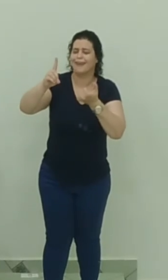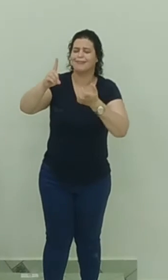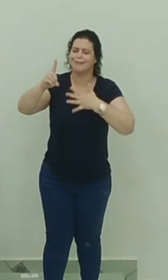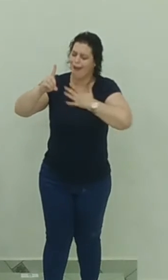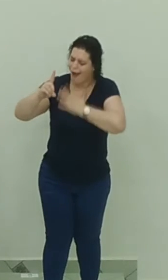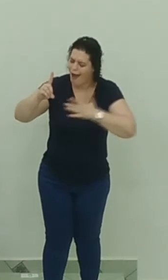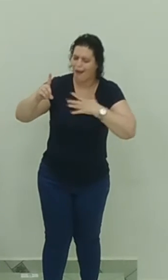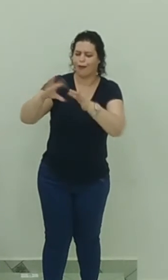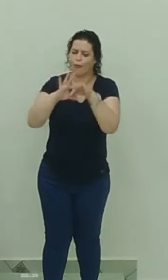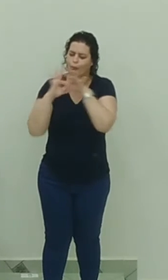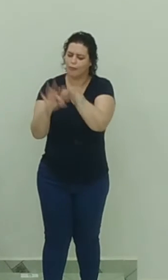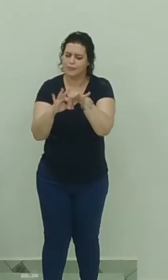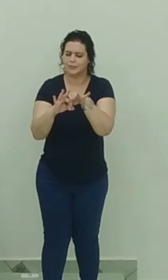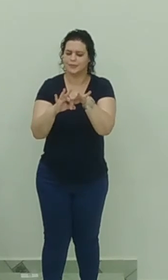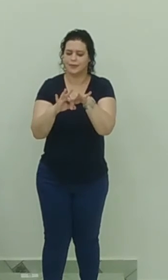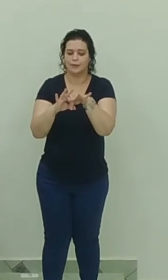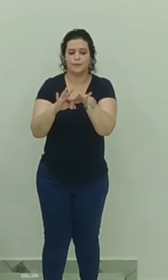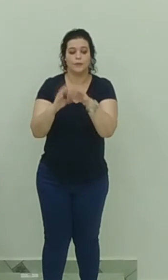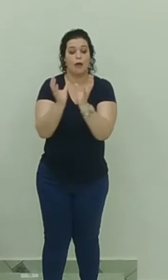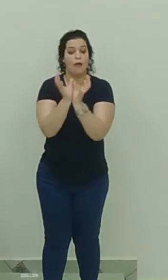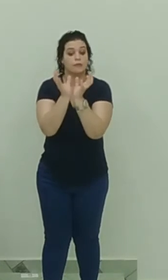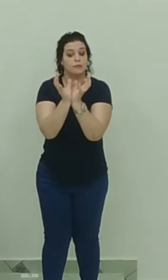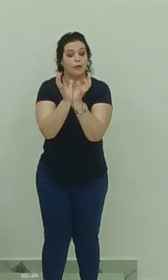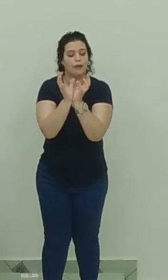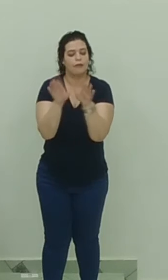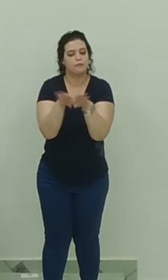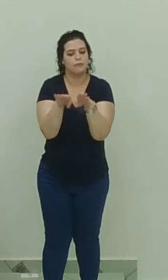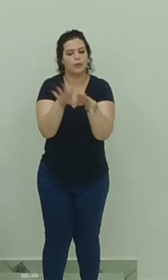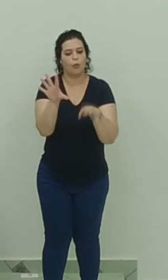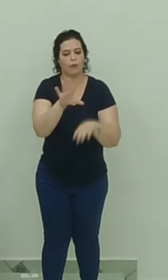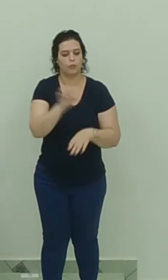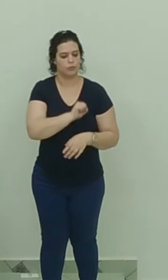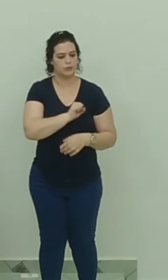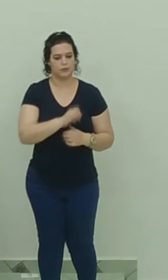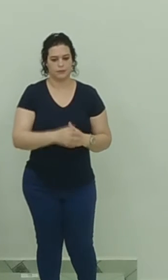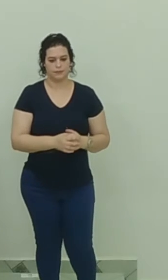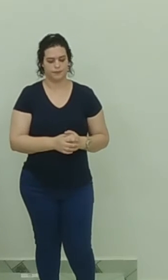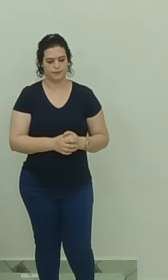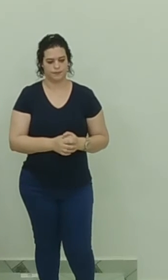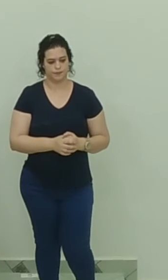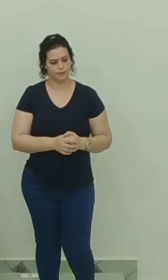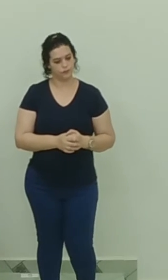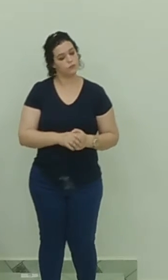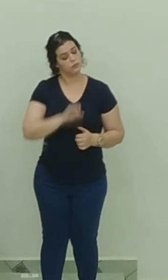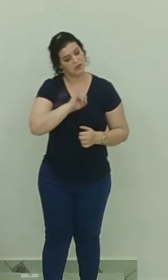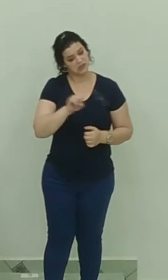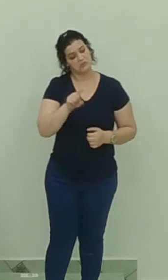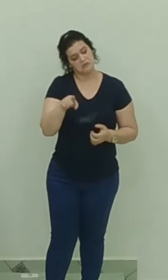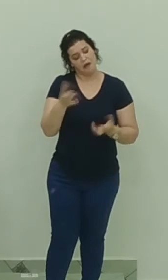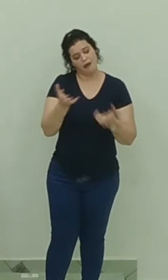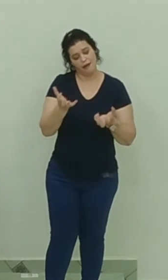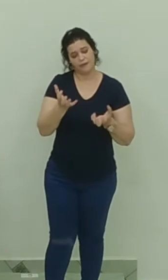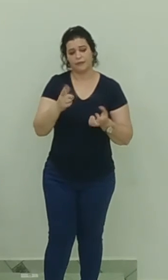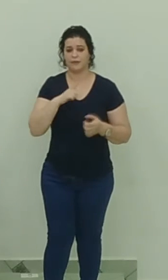da comunhão, da ceia, do amor. Se você quer ter coisas boas de